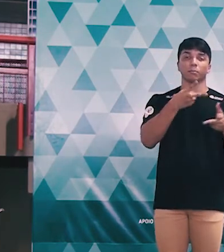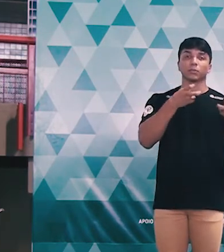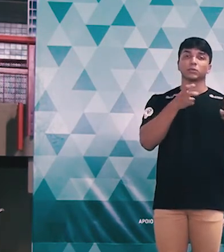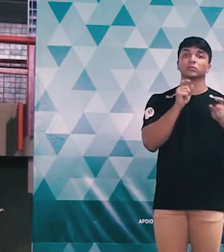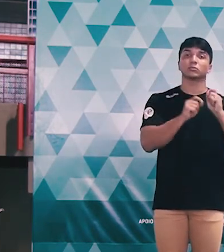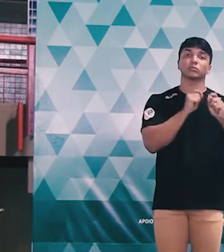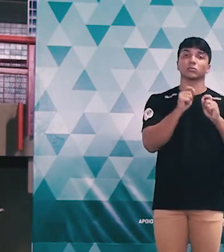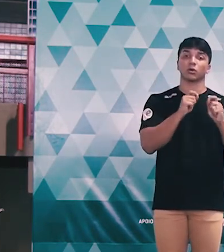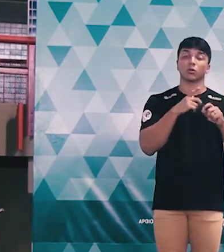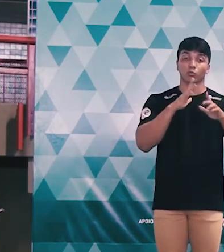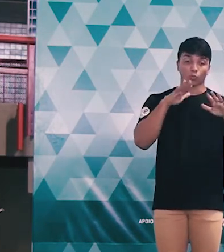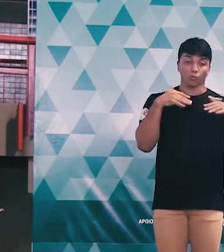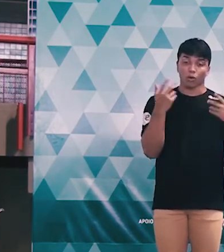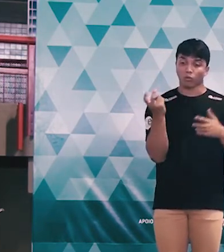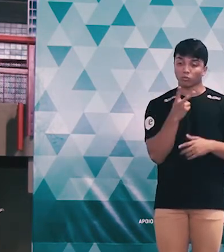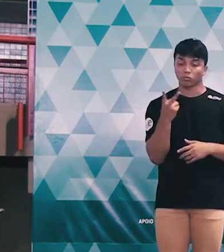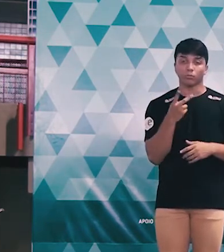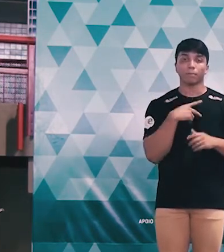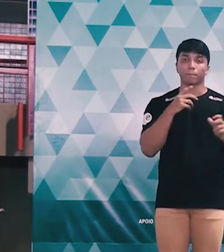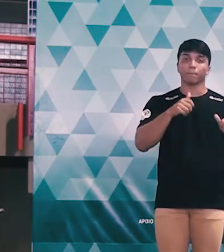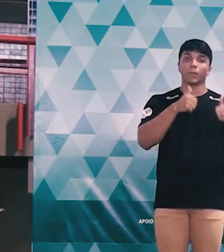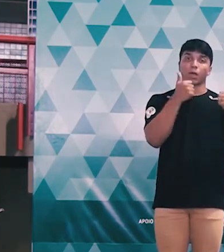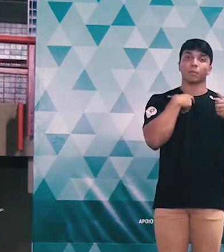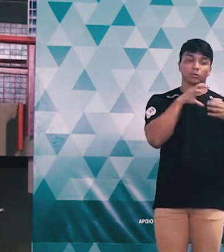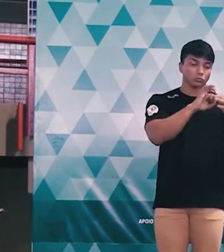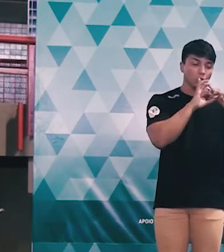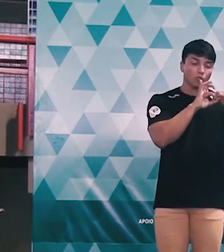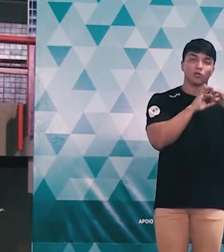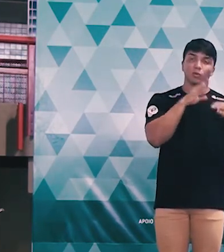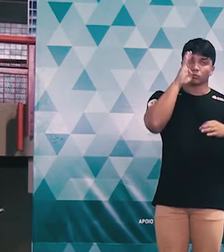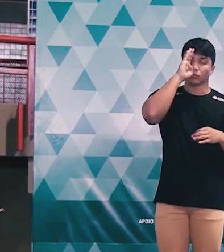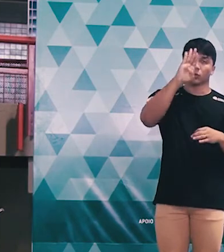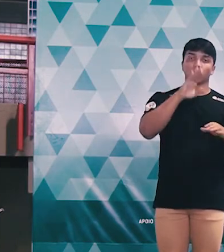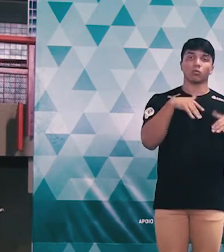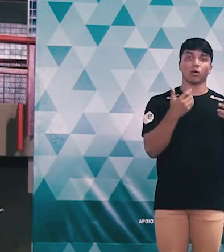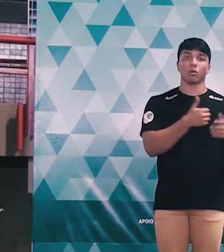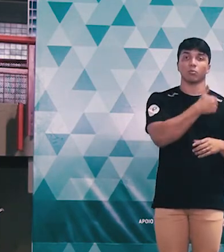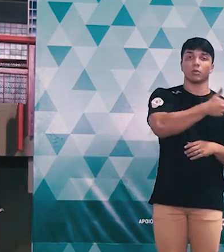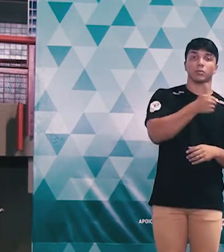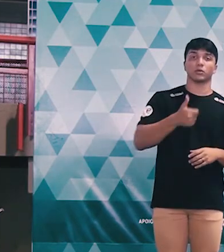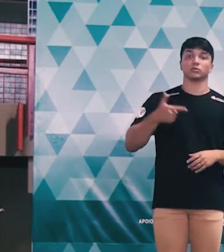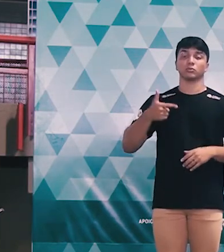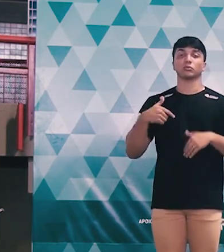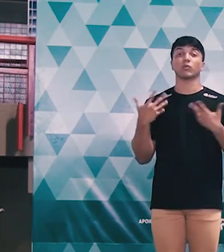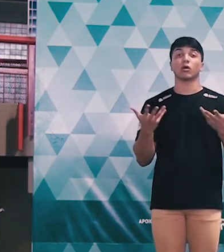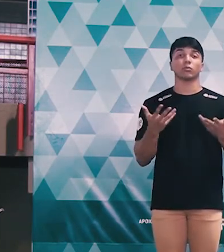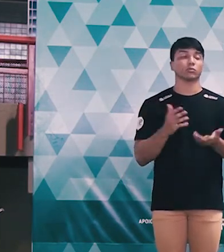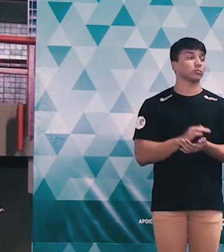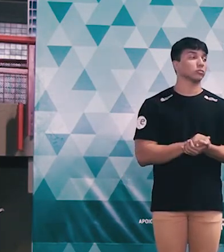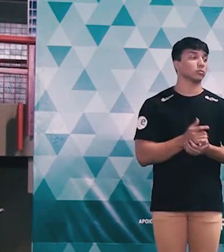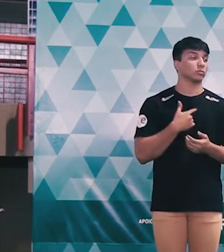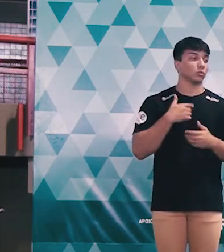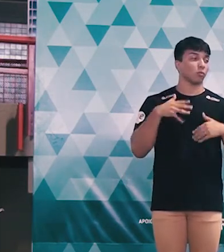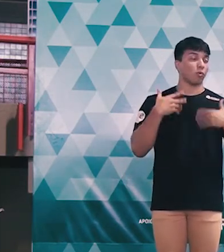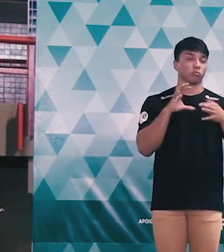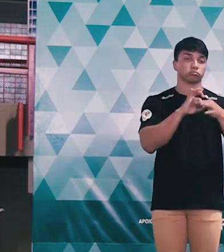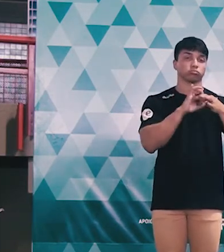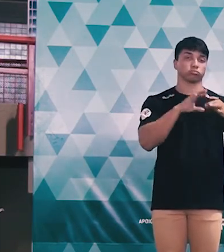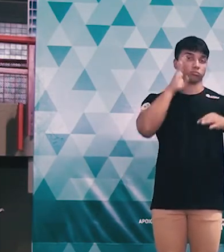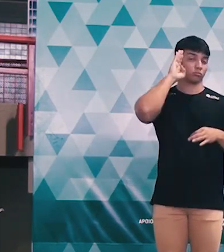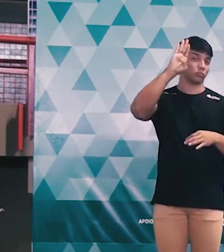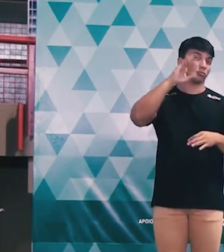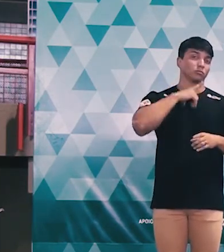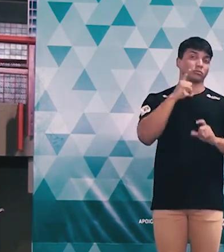o seguinte: qual desses atletas é mais confiável? É o primeiro ou é o segundo? Será que mais confiável é aquele